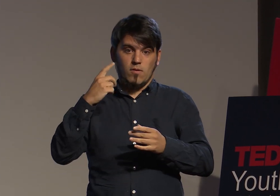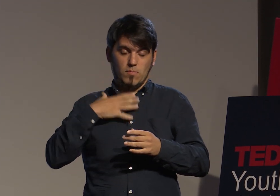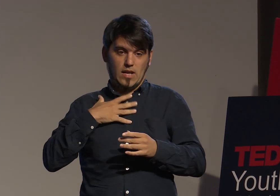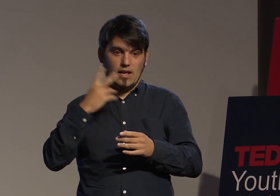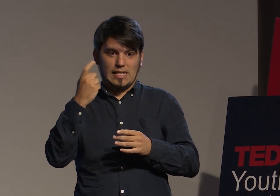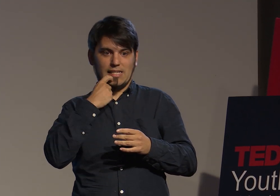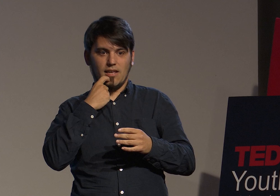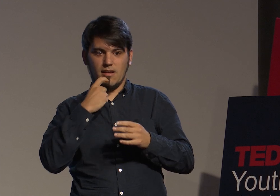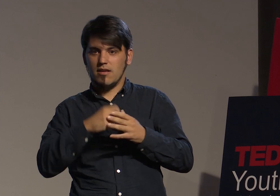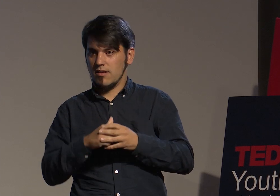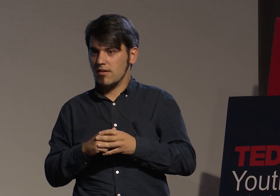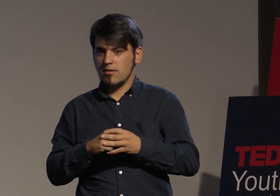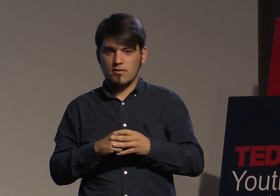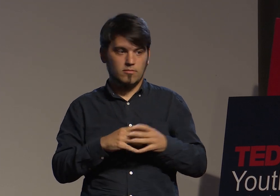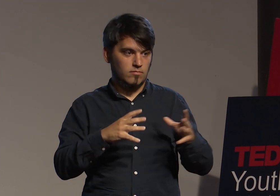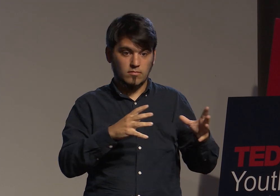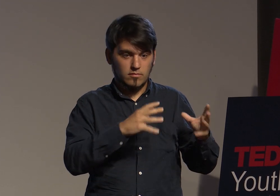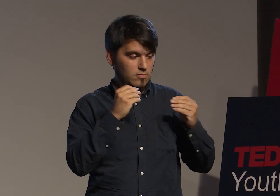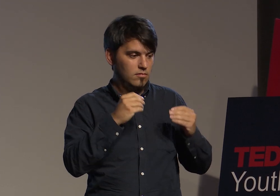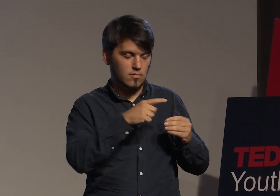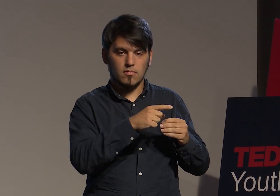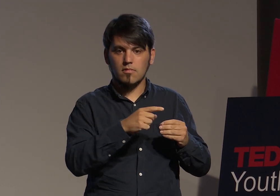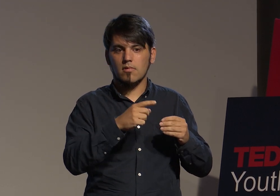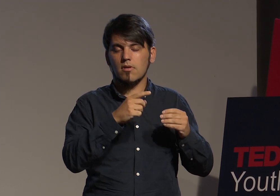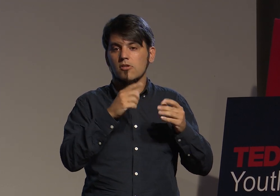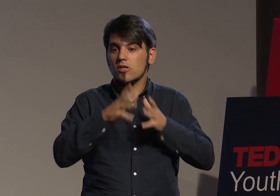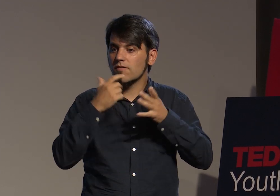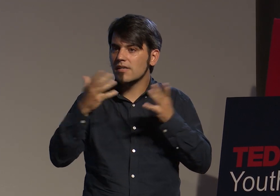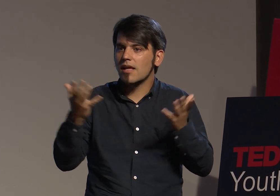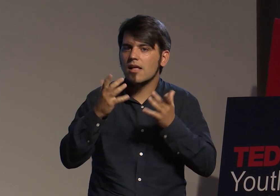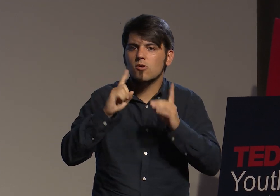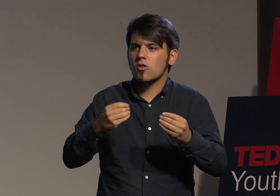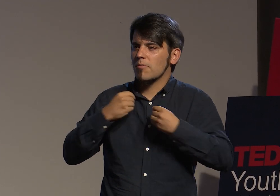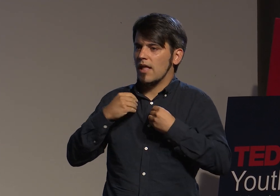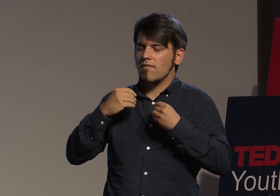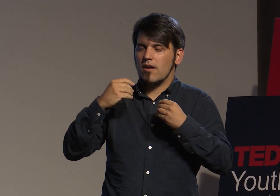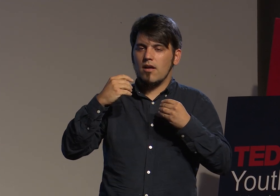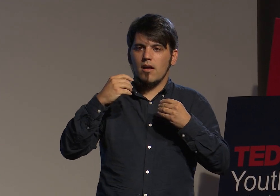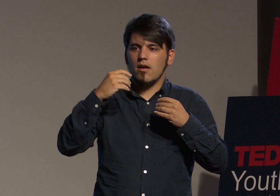че той е втория език, жестов език за мен, той ми даде